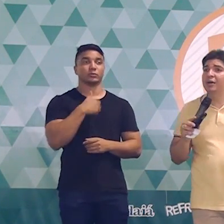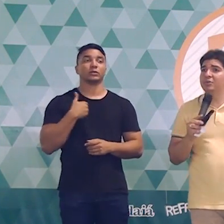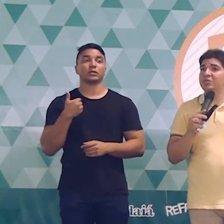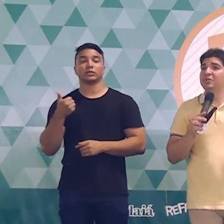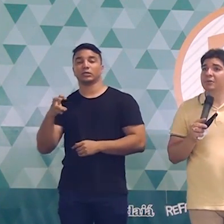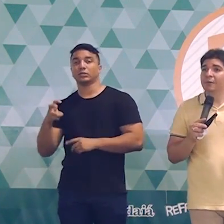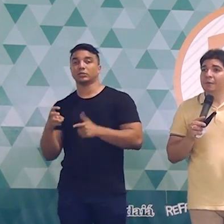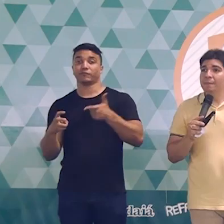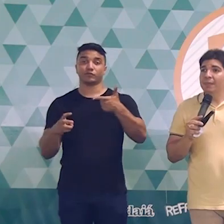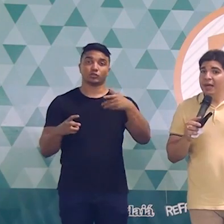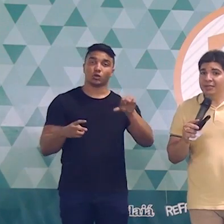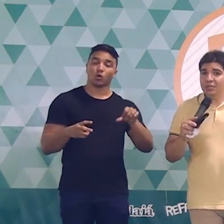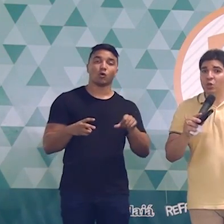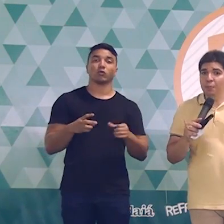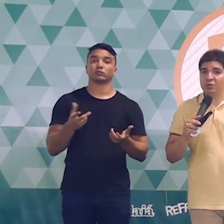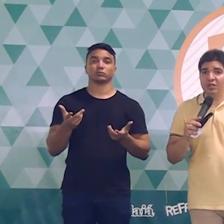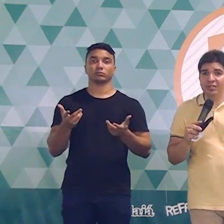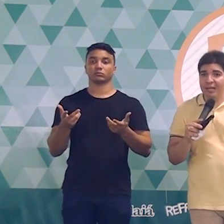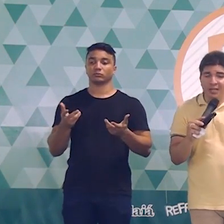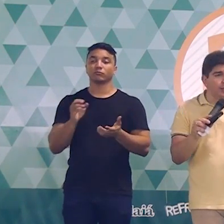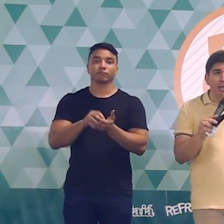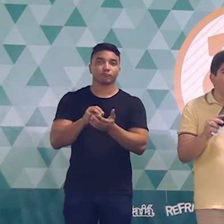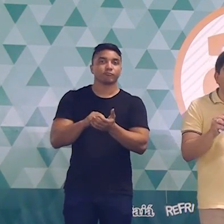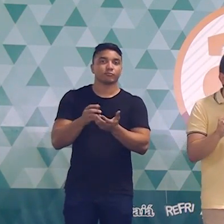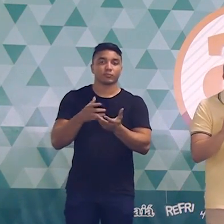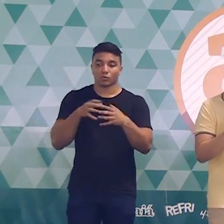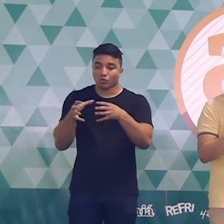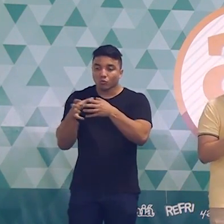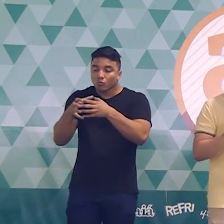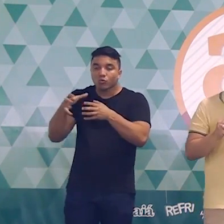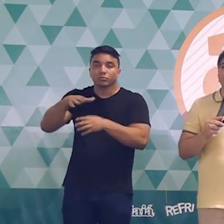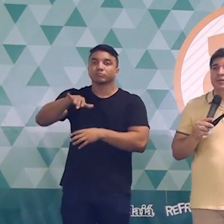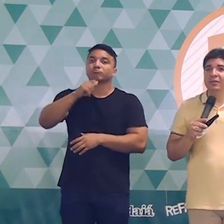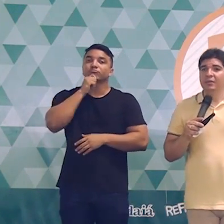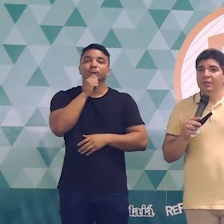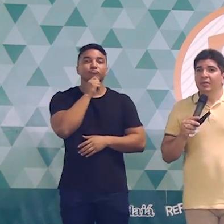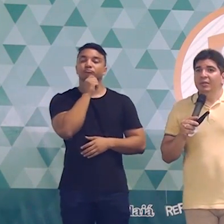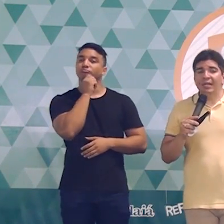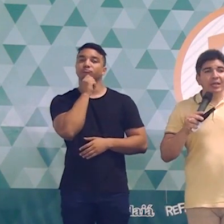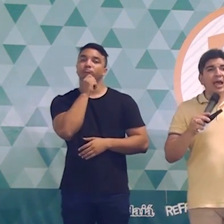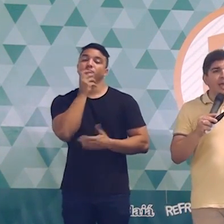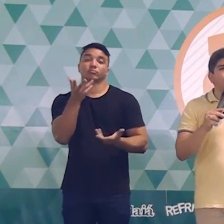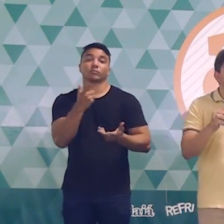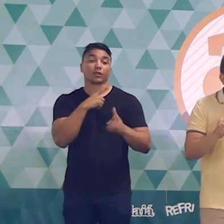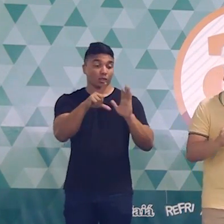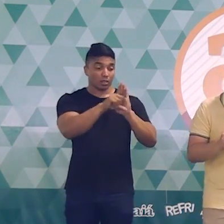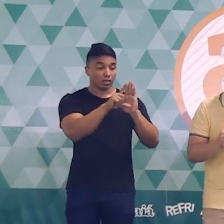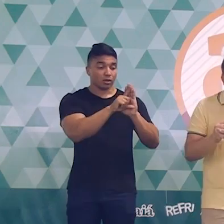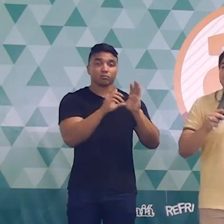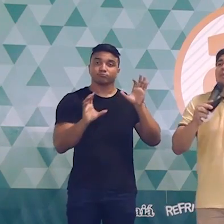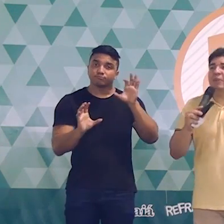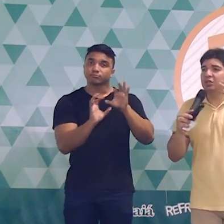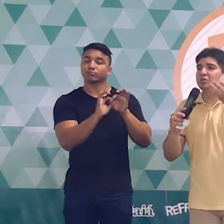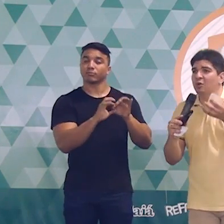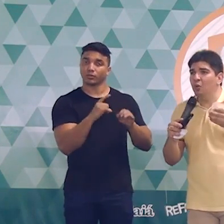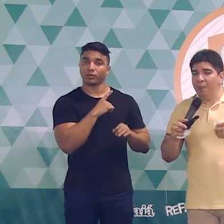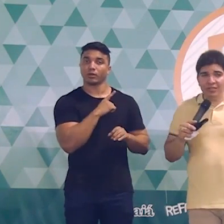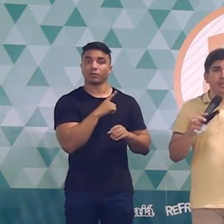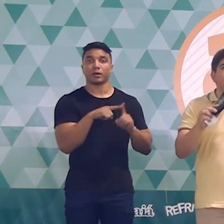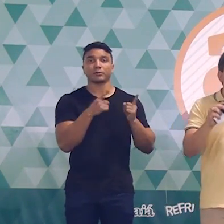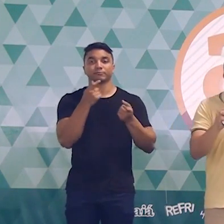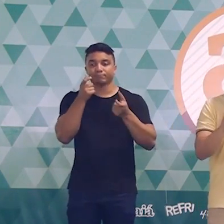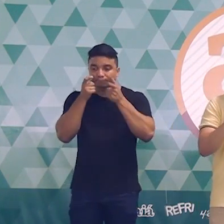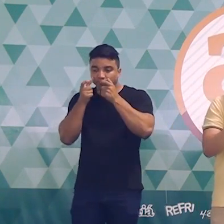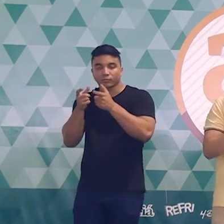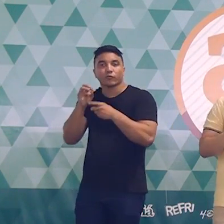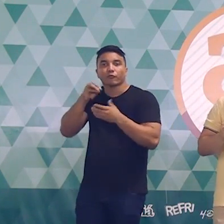29 anos. Esses grupos sociais ainda não foram motivo de prova. Tem leis suficientes, mas não são cumpridas.